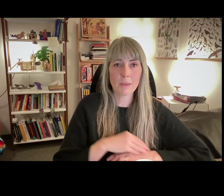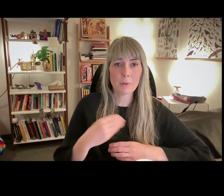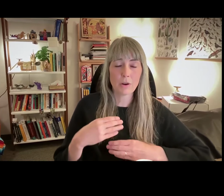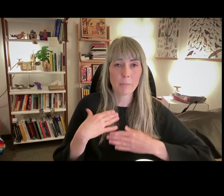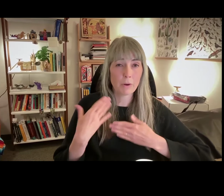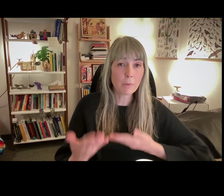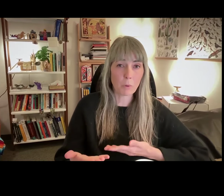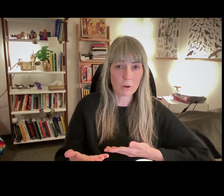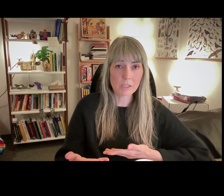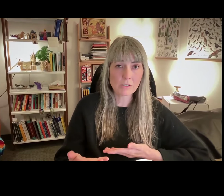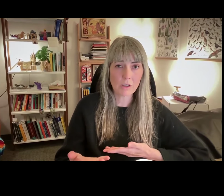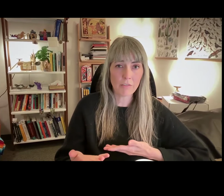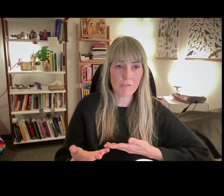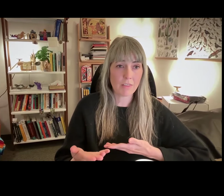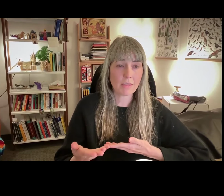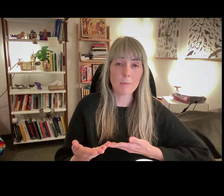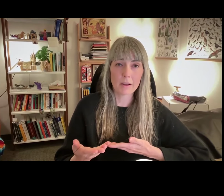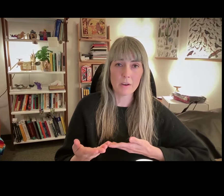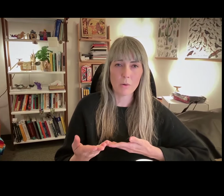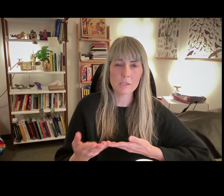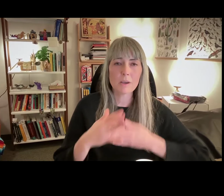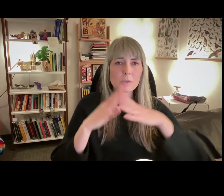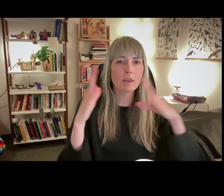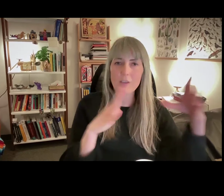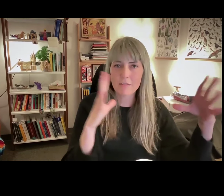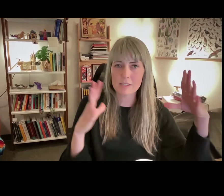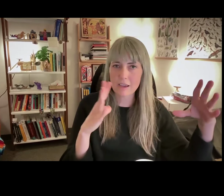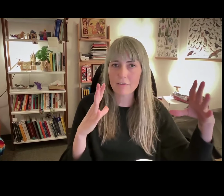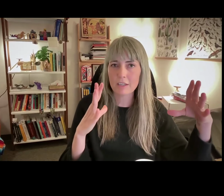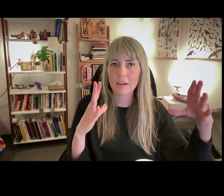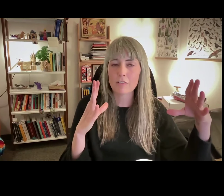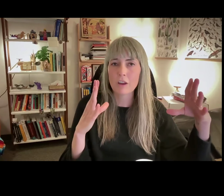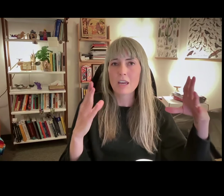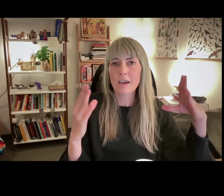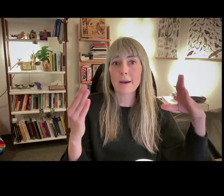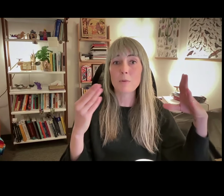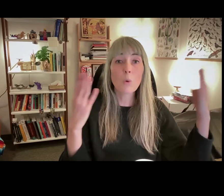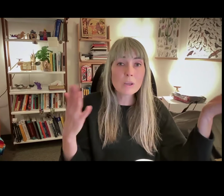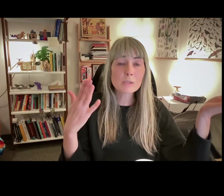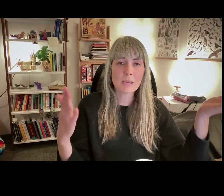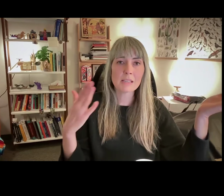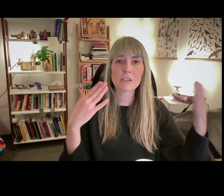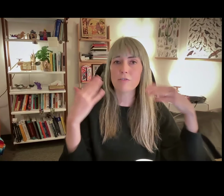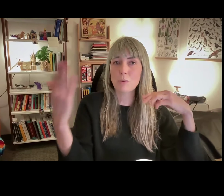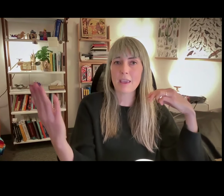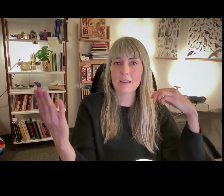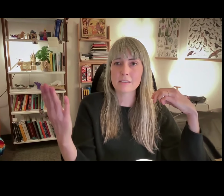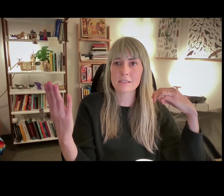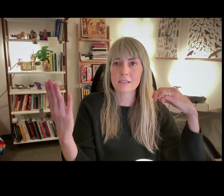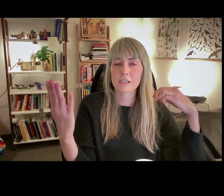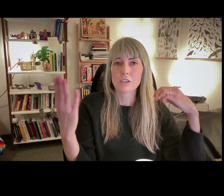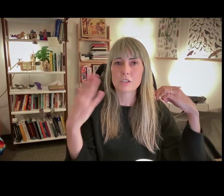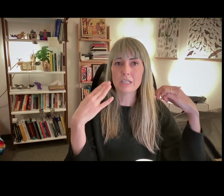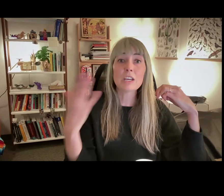nuestra investigación nos dimos cuenta que la gente son buenos a reportar si es que piensen que trabajan con ruido.